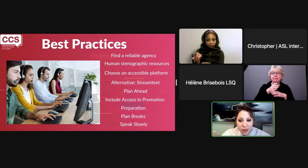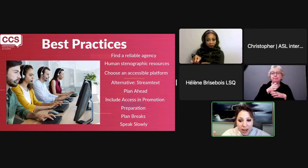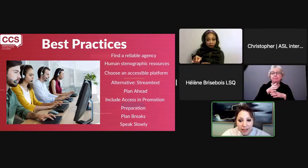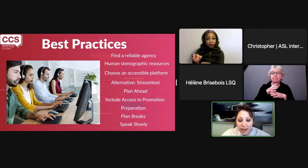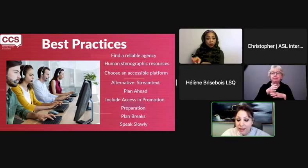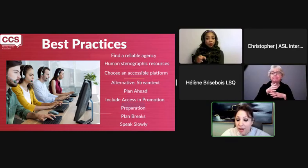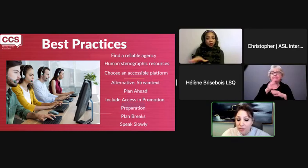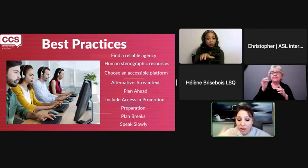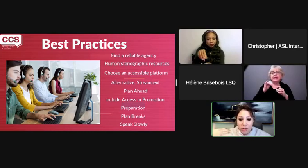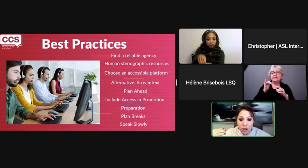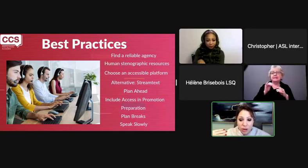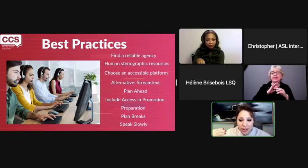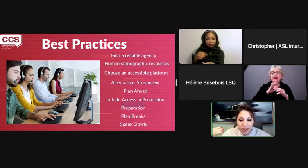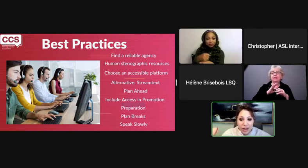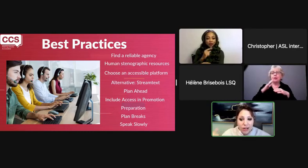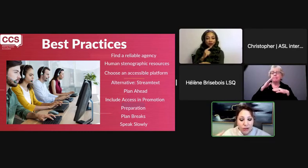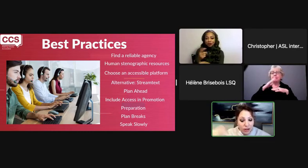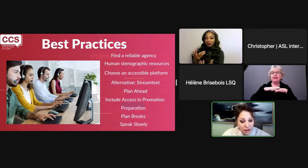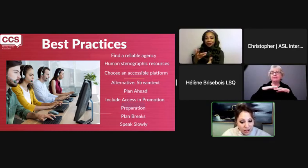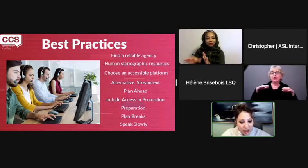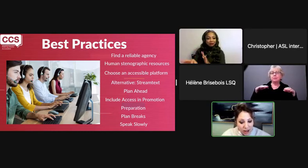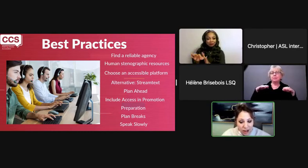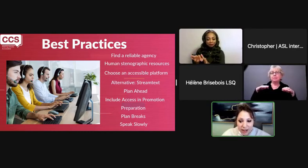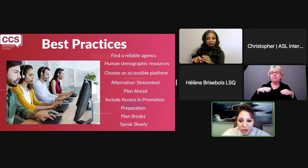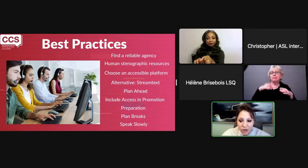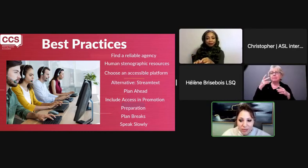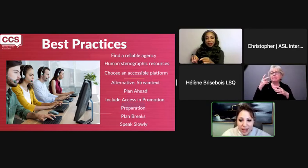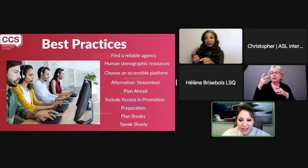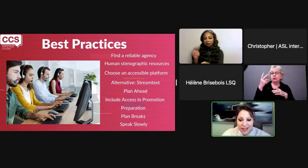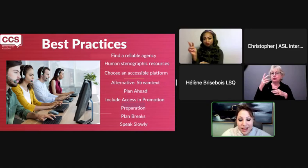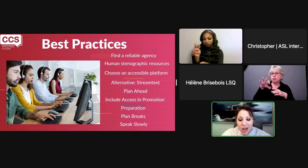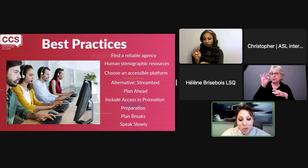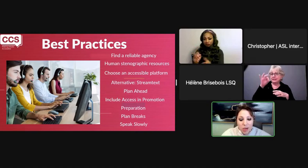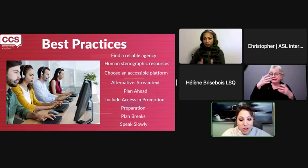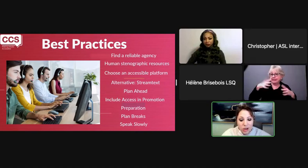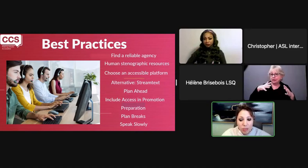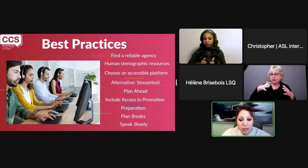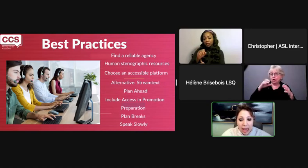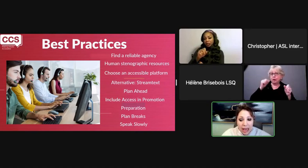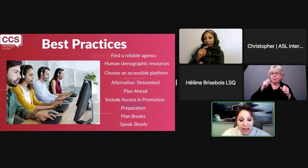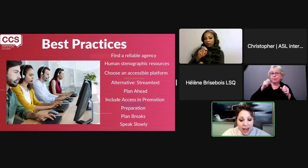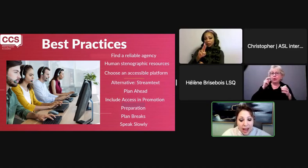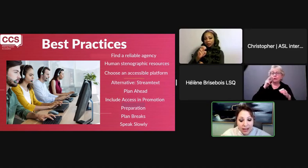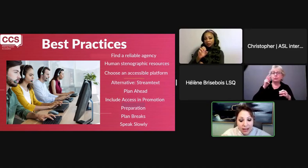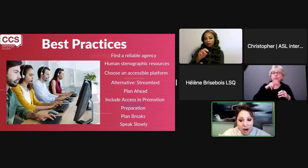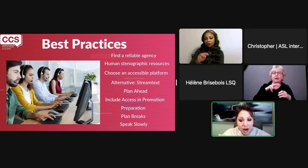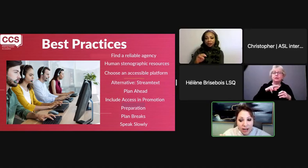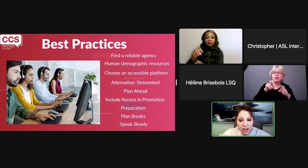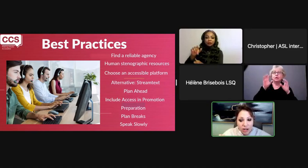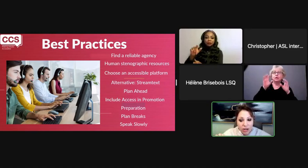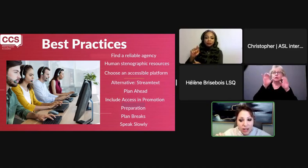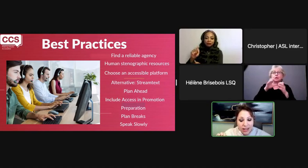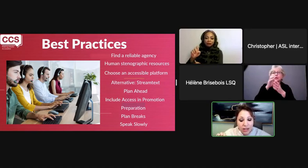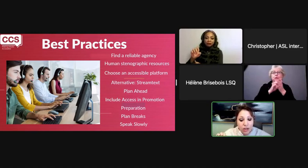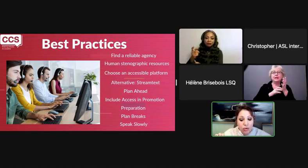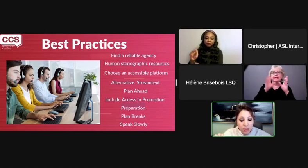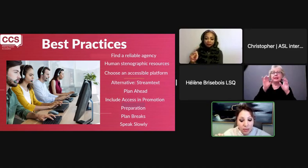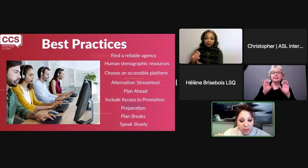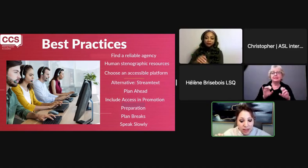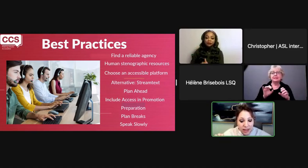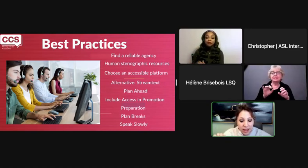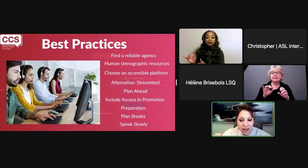que vous utilisez et qui a déjà été choisie, vous pouvez regarder StreamText, assurez-vous de